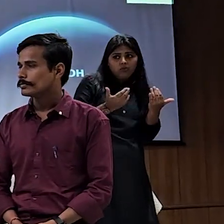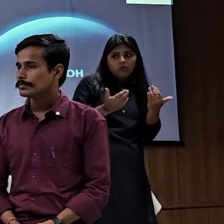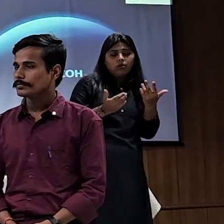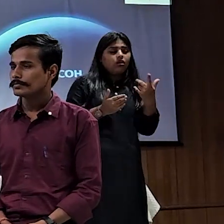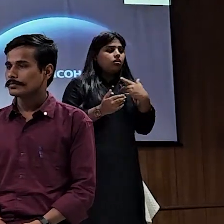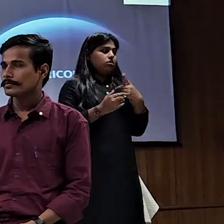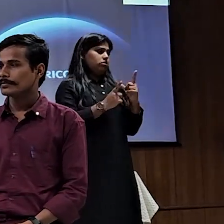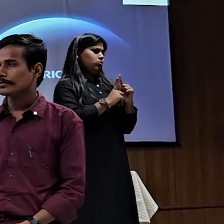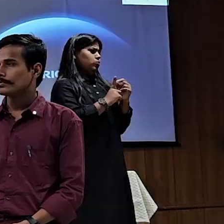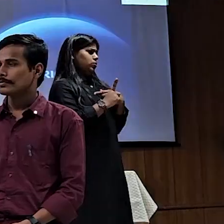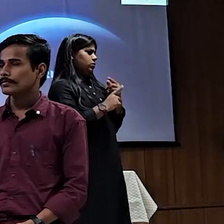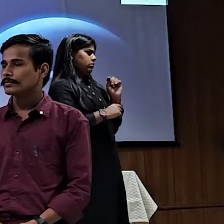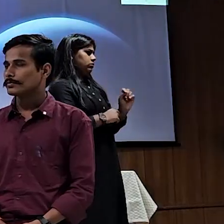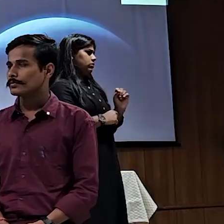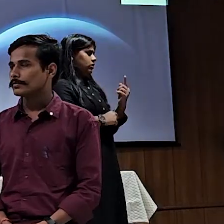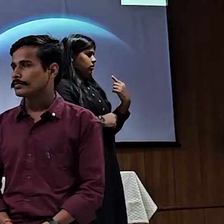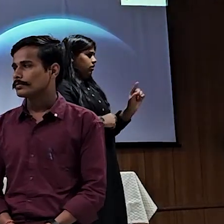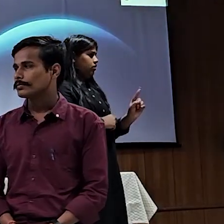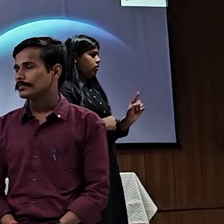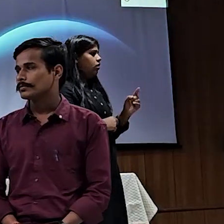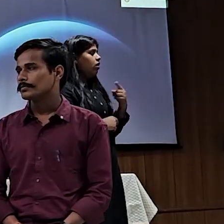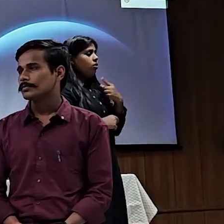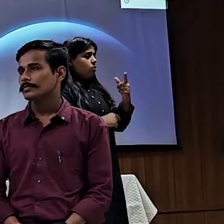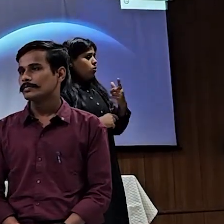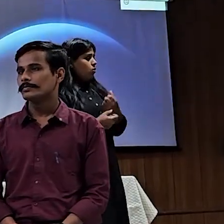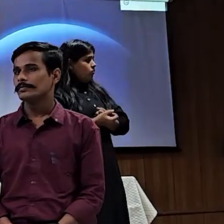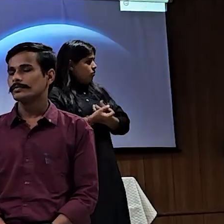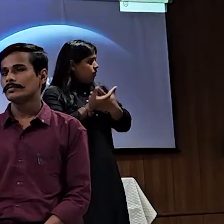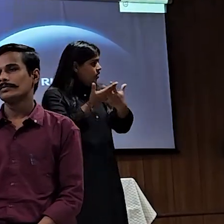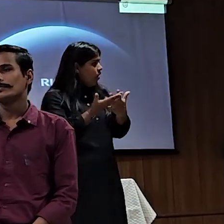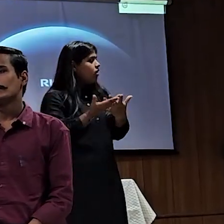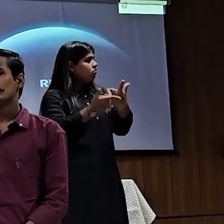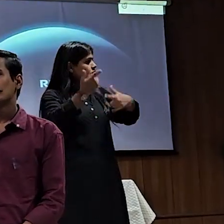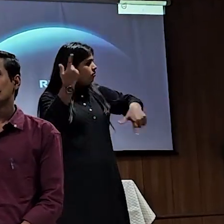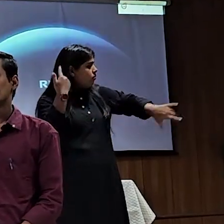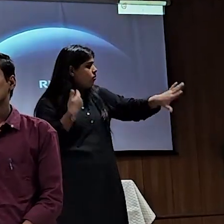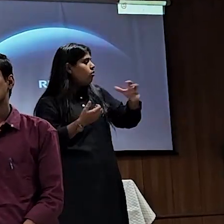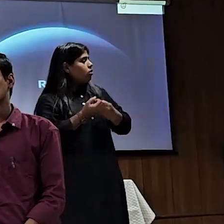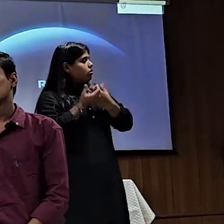तो करना होगा ना, ताकि वो अपनी भावनाओं को वो व्यक्त कर सके।